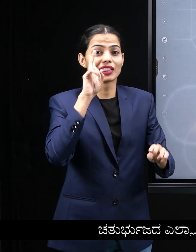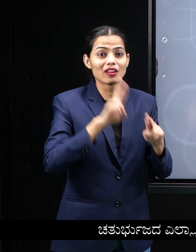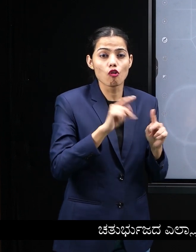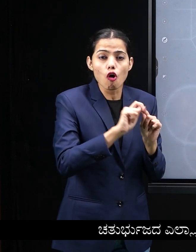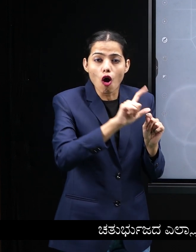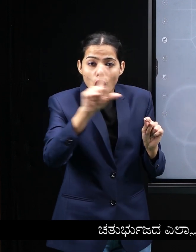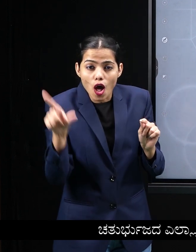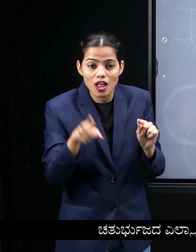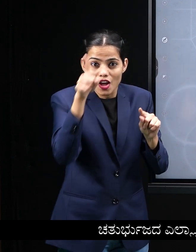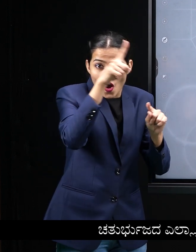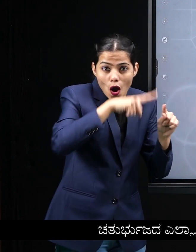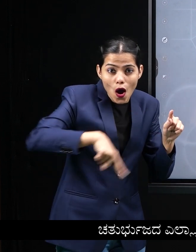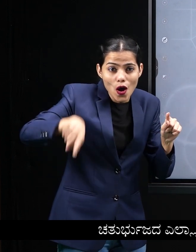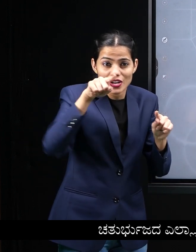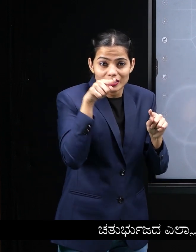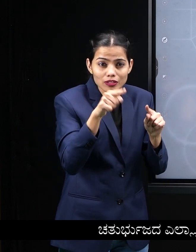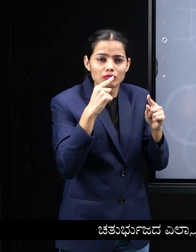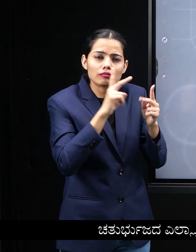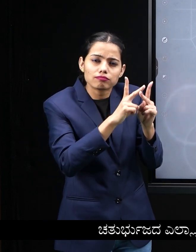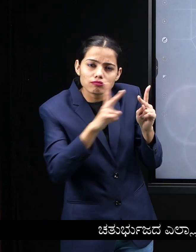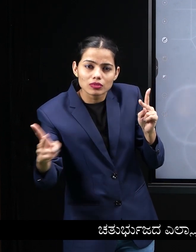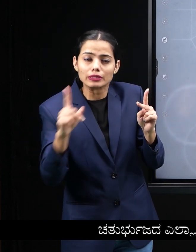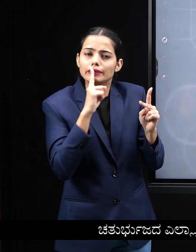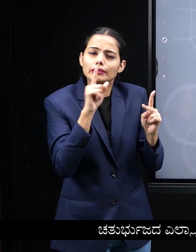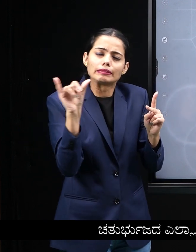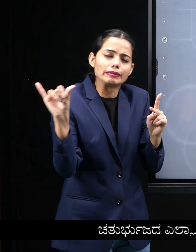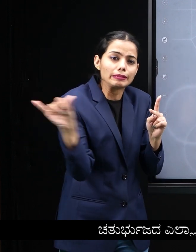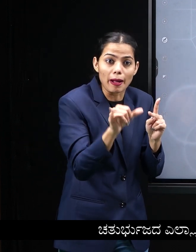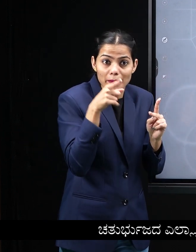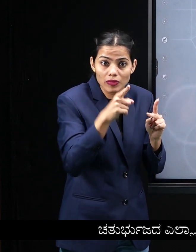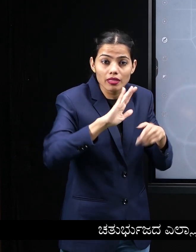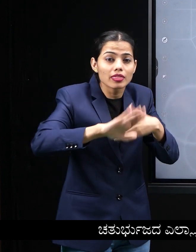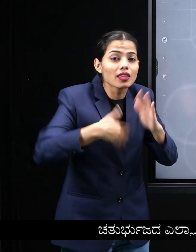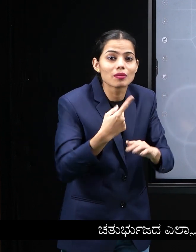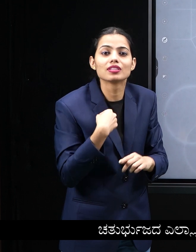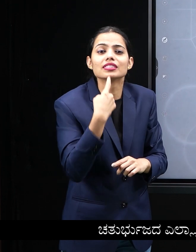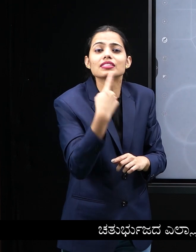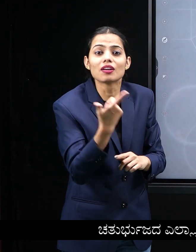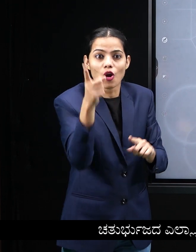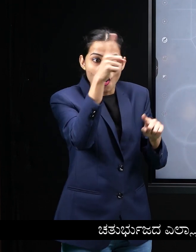ಚತುರ್ಭುಜದ ಎಲ್ಲ ಶೃಂಗಗಳು ವೃತ್ತದಲ್ಲಿ ಬಂದರೆ ಅದು ಚಕ್ರೀಯ ಚತುರ್ಭುಜ ಎಂದು